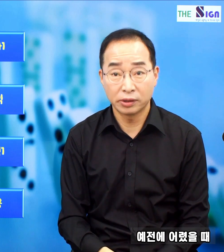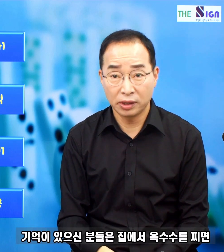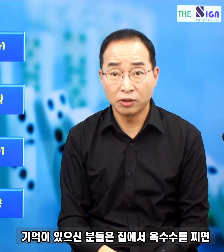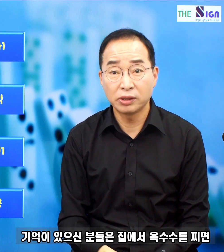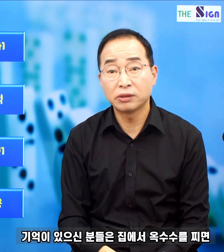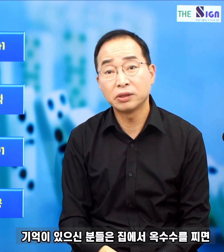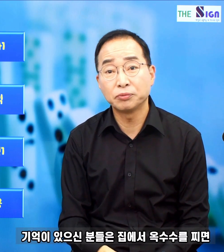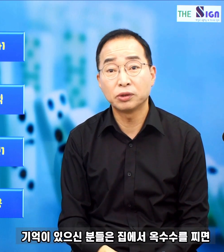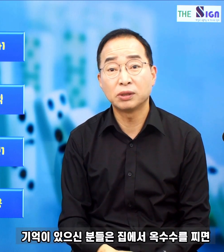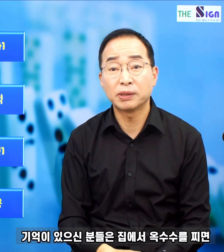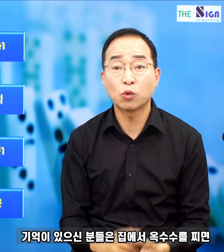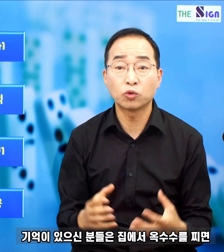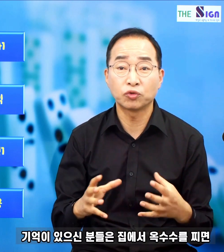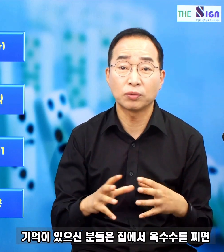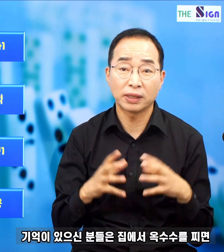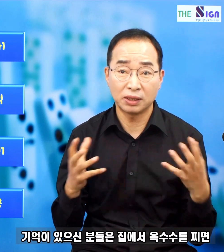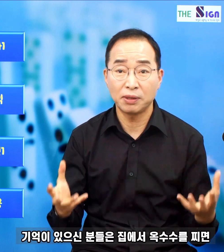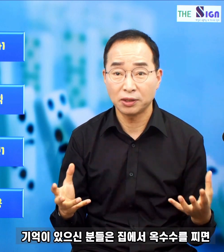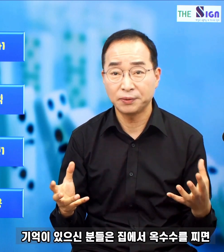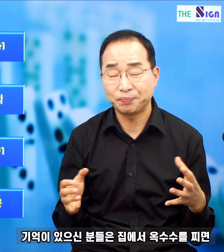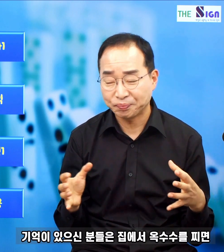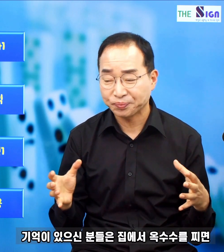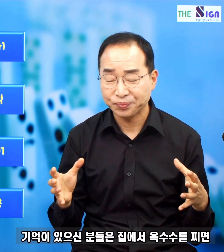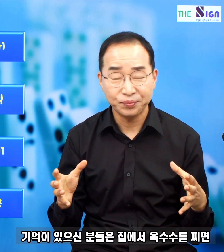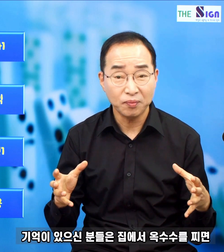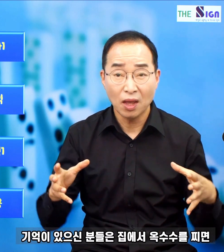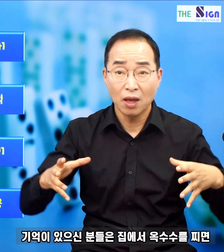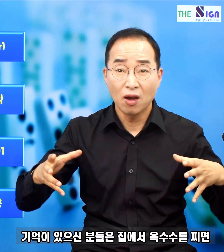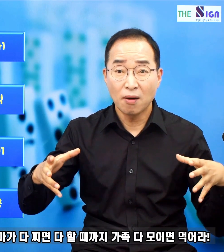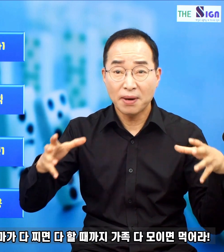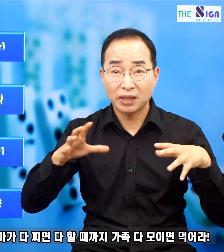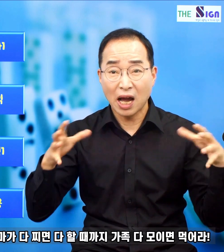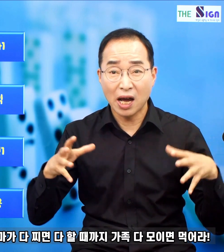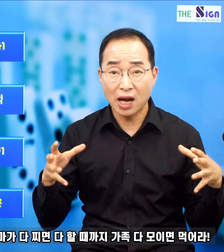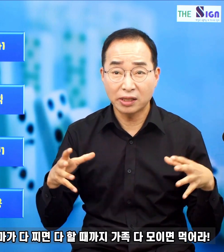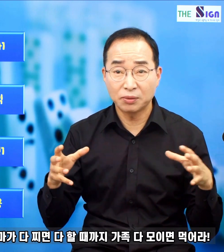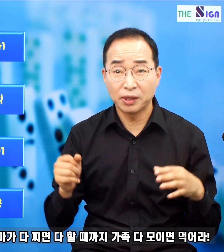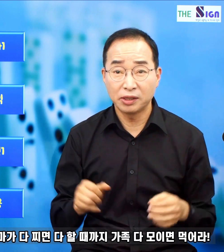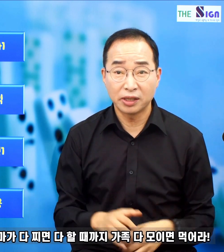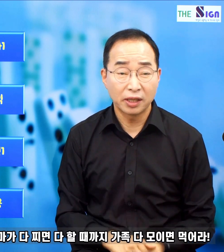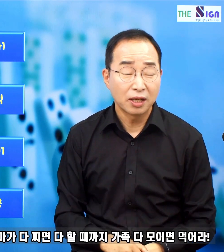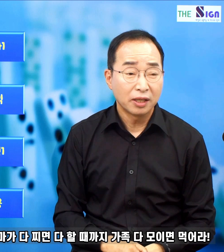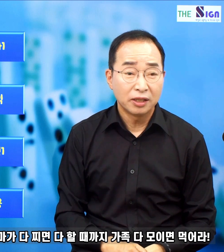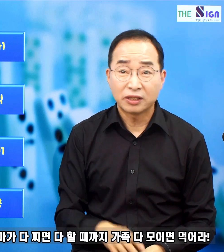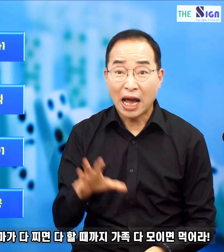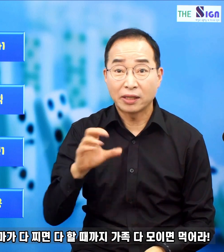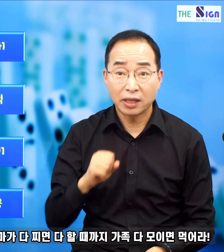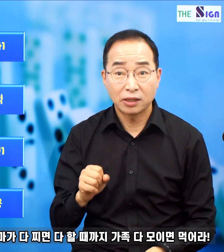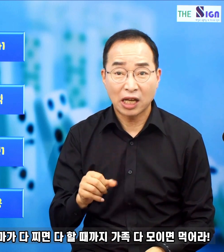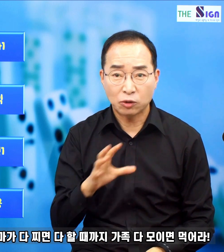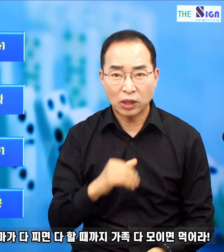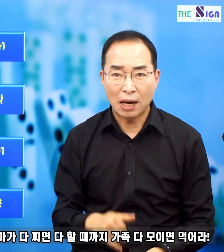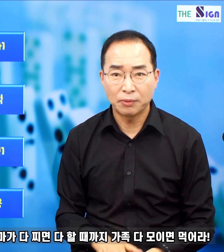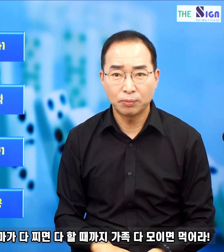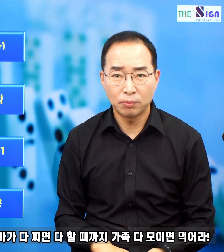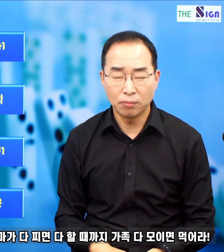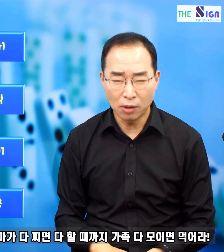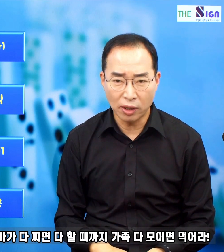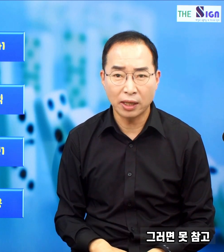기억 있으신 분들은 집에서 옥수수를 막 찌면은 엄마가 다 찌면 이제 다 할 때까지 가지고 다 하면 뭐라